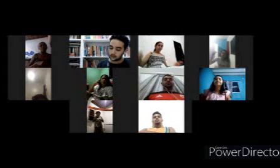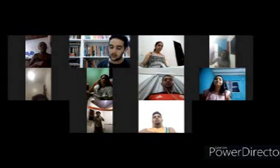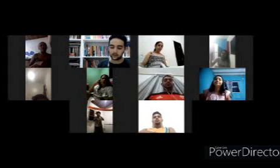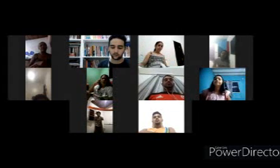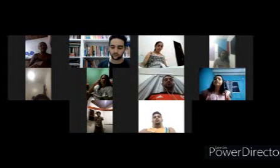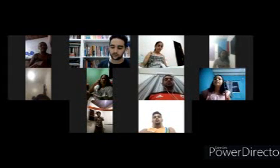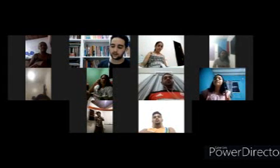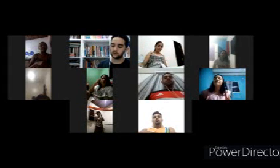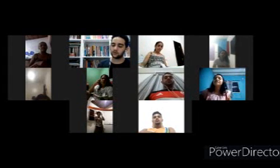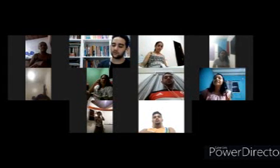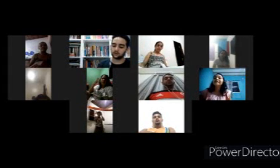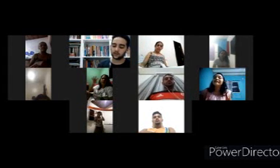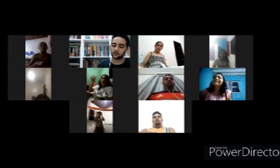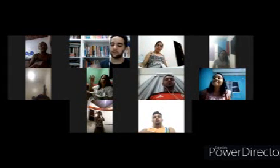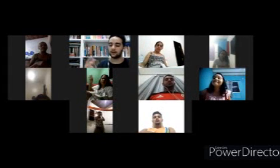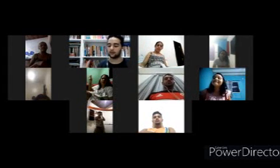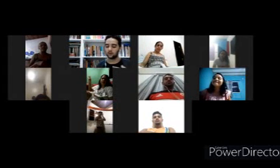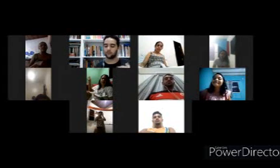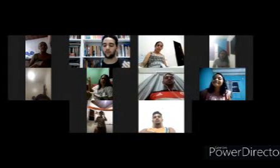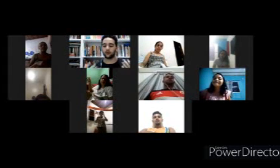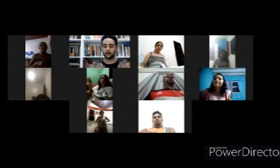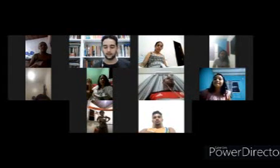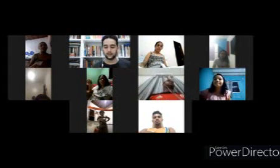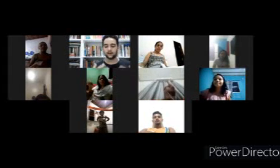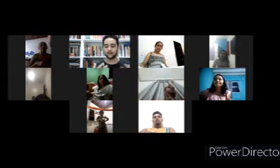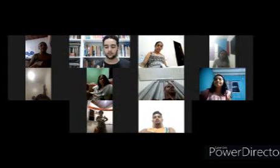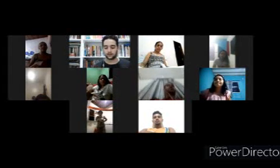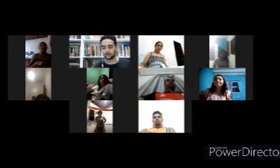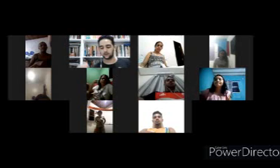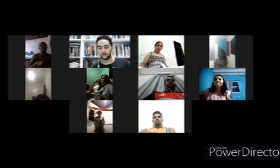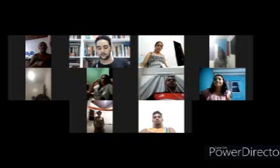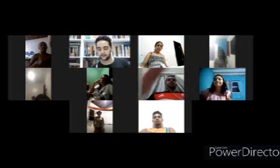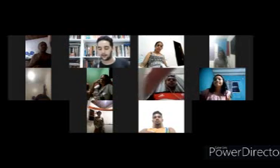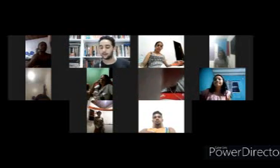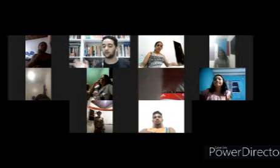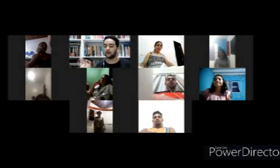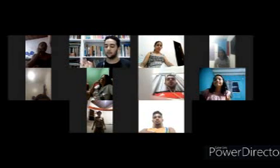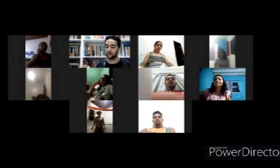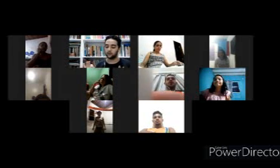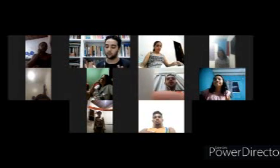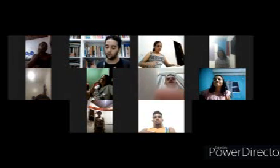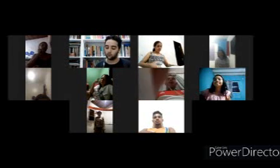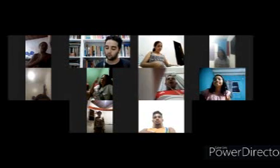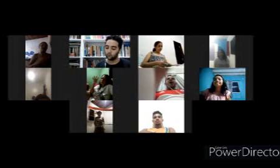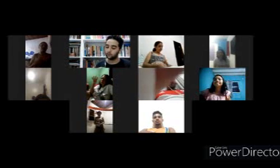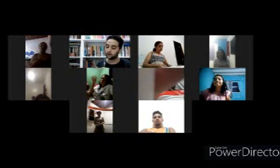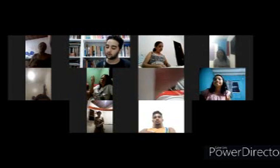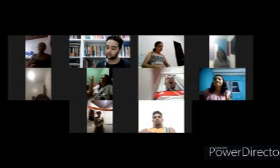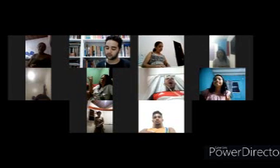E esses foram os sinais. A gente viu o sinal sentimento, amor, alegria, esperança, felicidade, medo, orgulho,